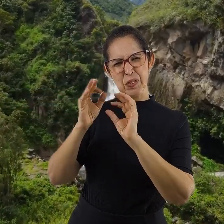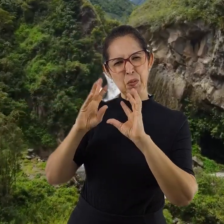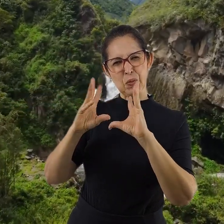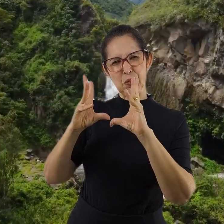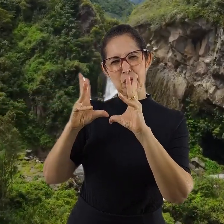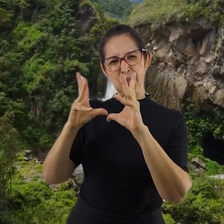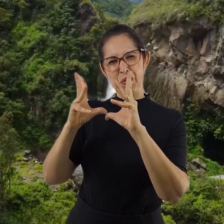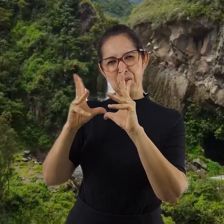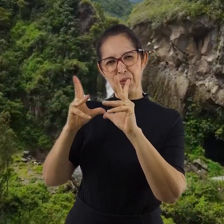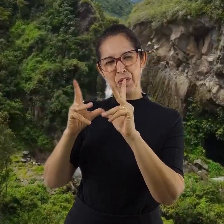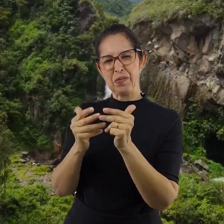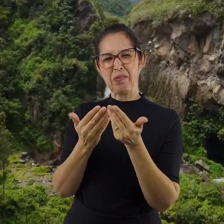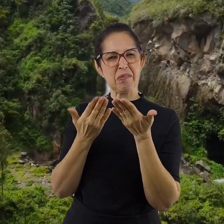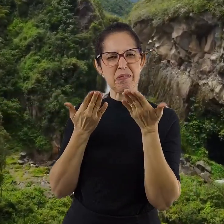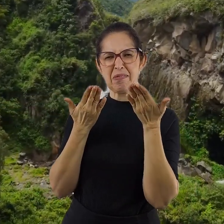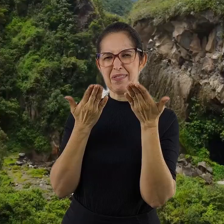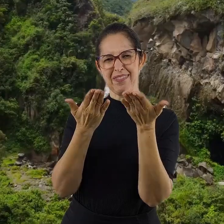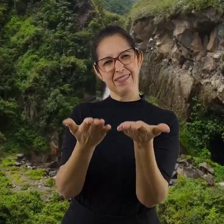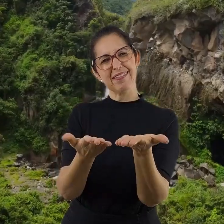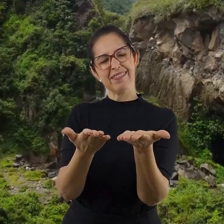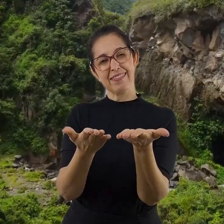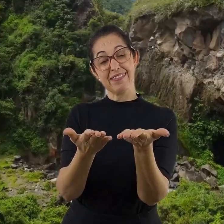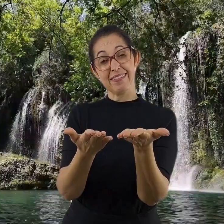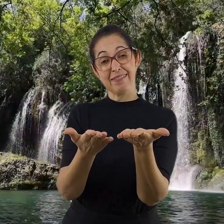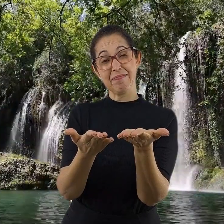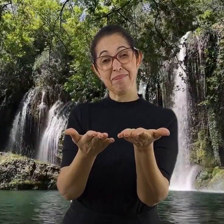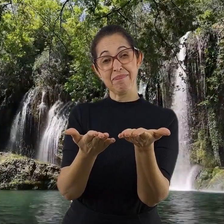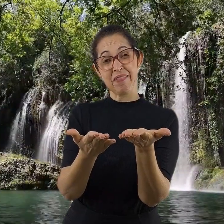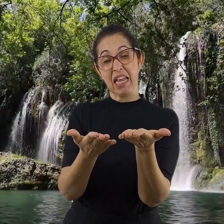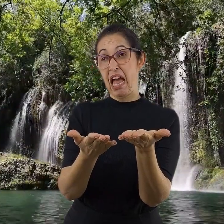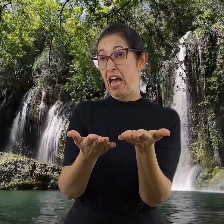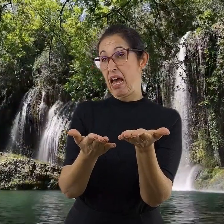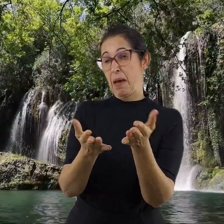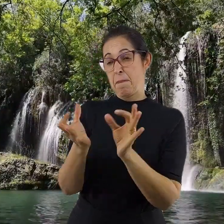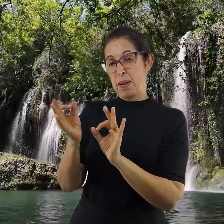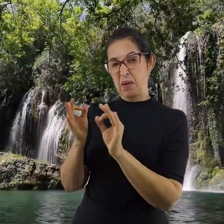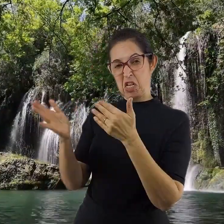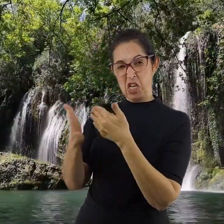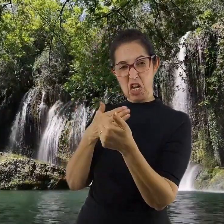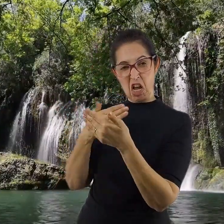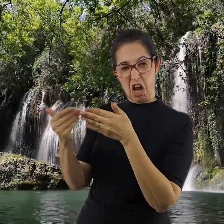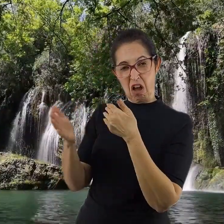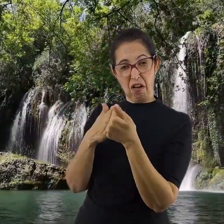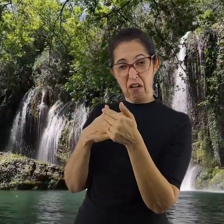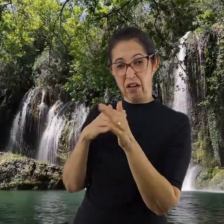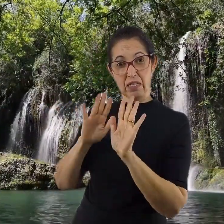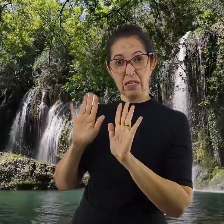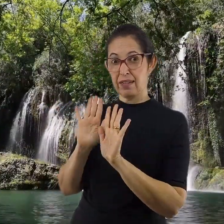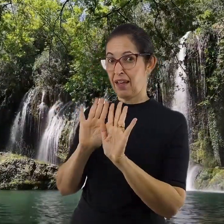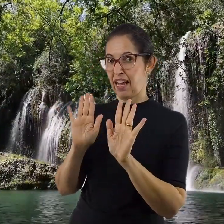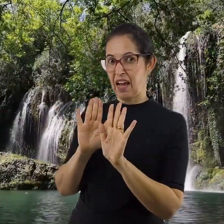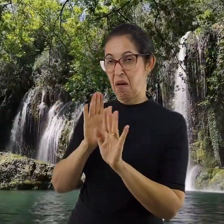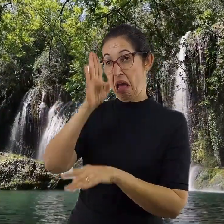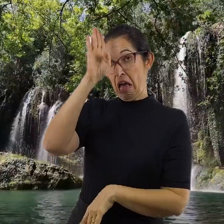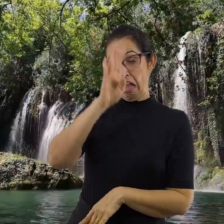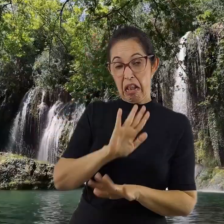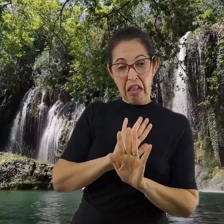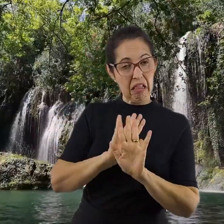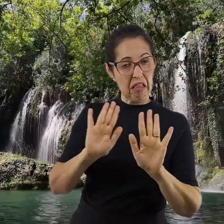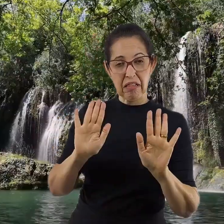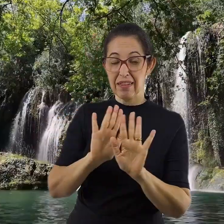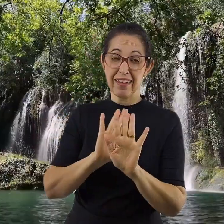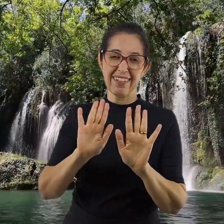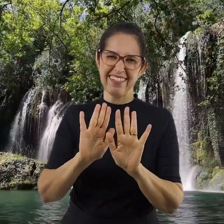Não foi de graça, não foi de qualquer maneira. E é por isso que nesta tarde nós